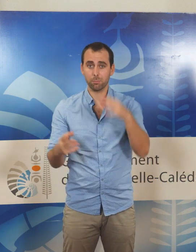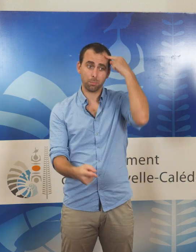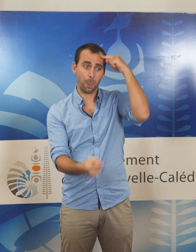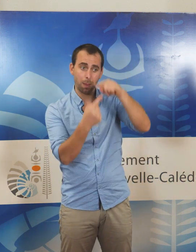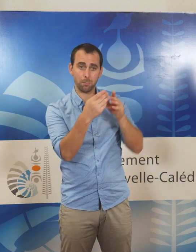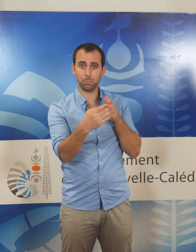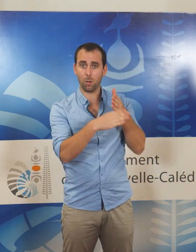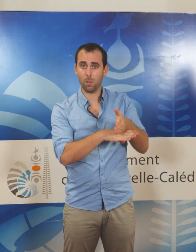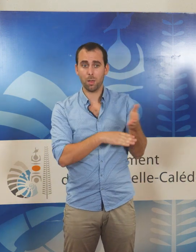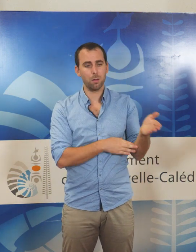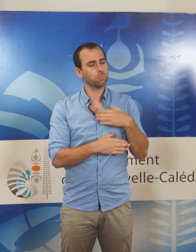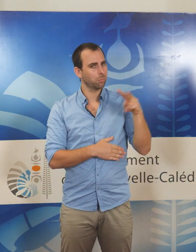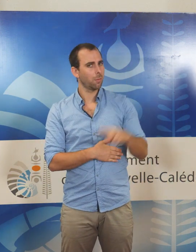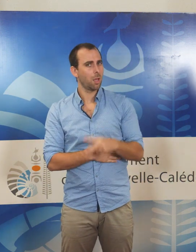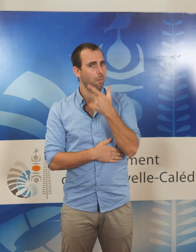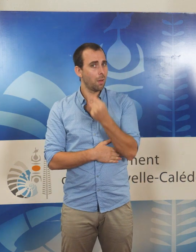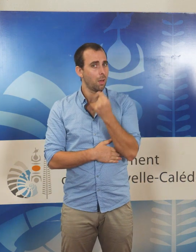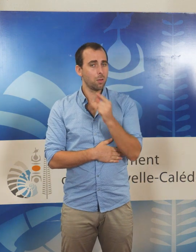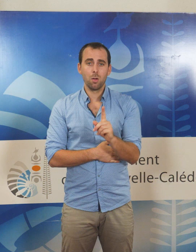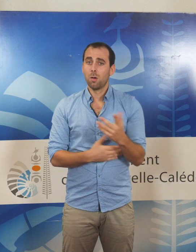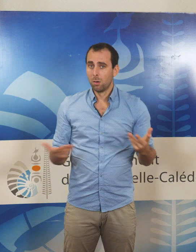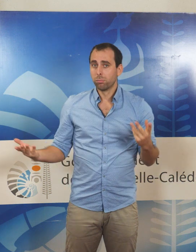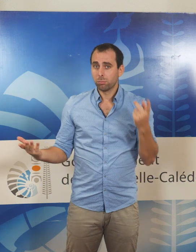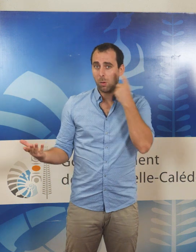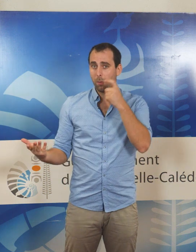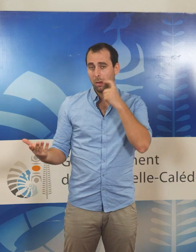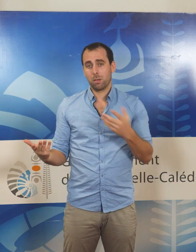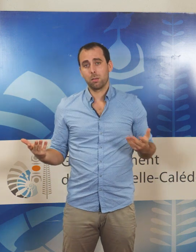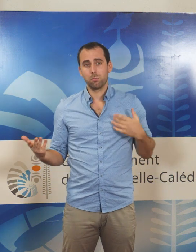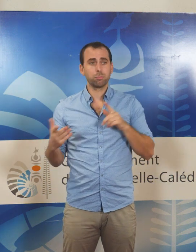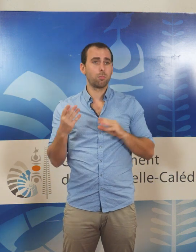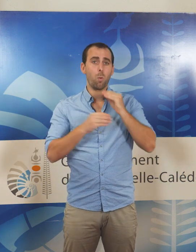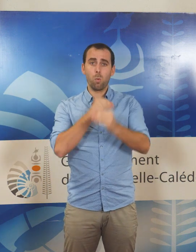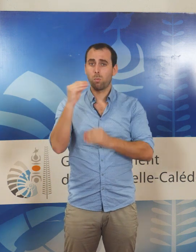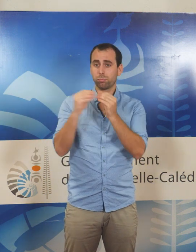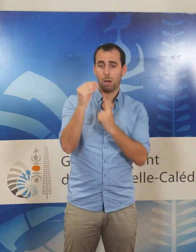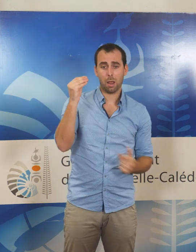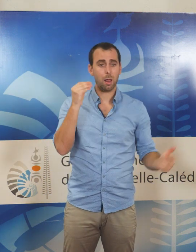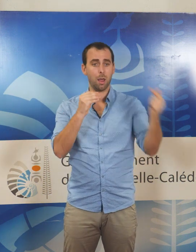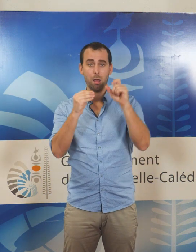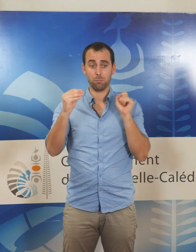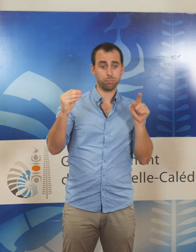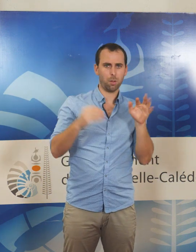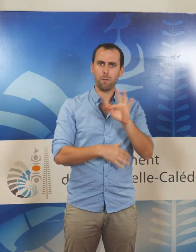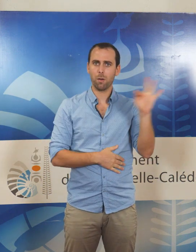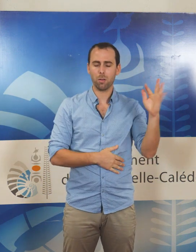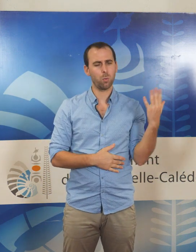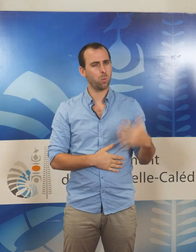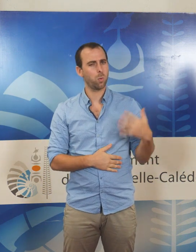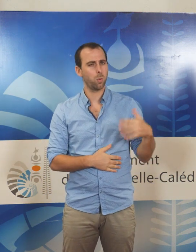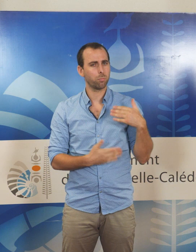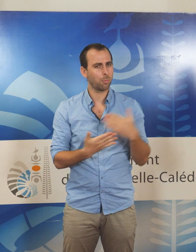rentrée, ce n'est pas un sujet qui est facile. On le voit dans ce qui se passe ailleurs dans le monde, également en métropole, sur quand il s'agit de